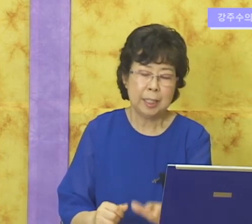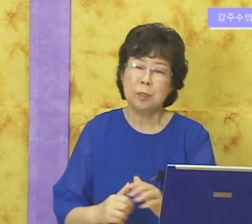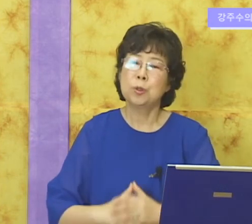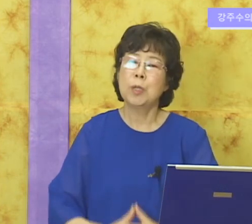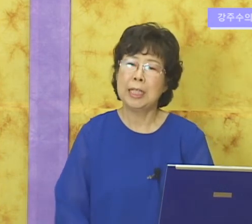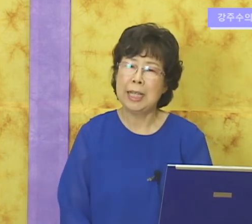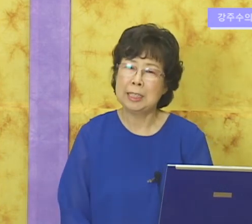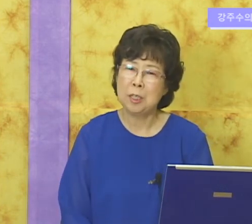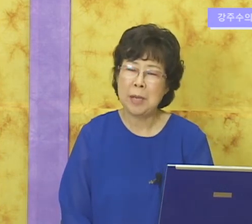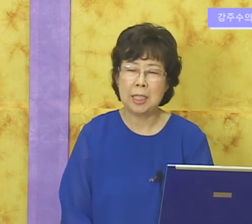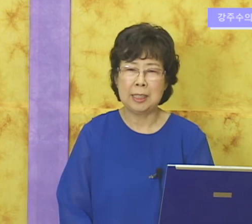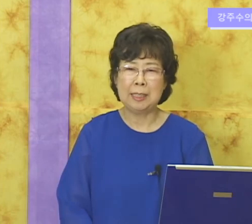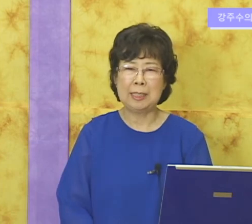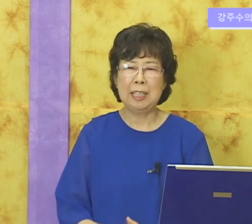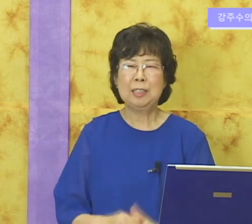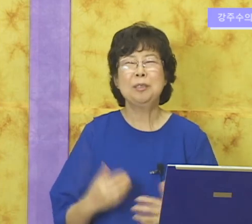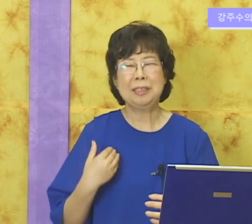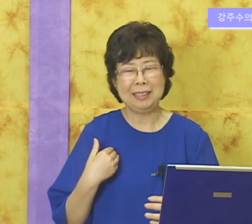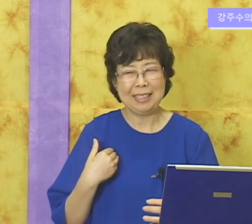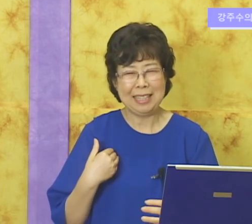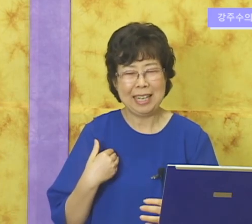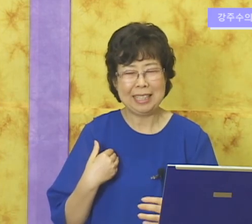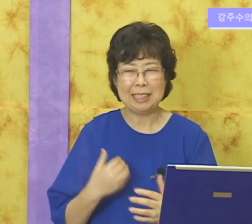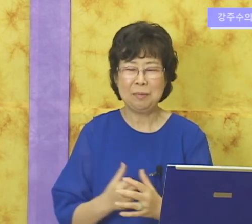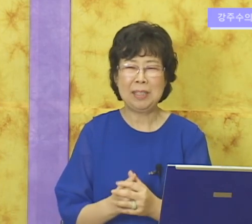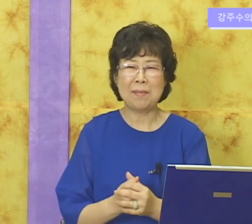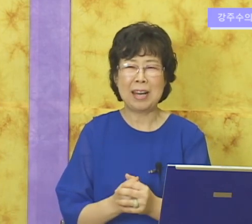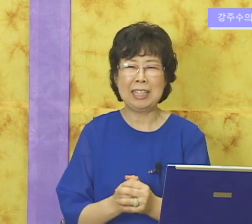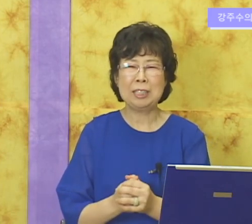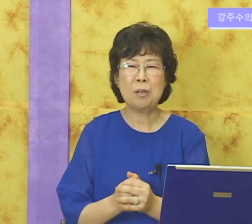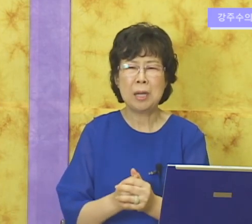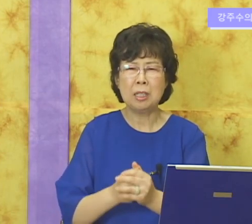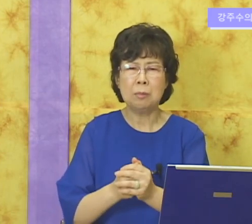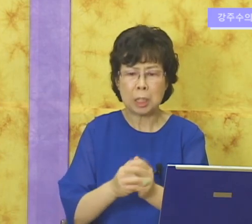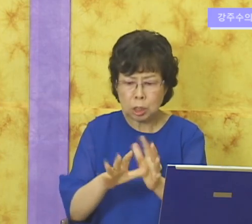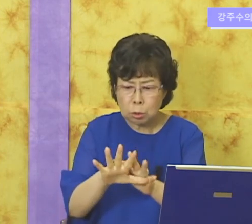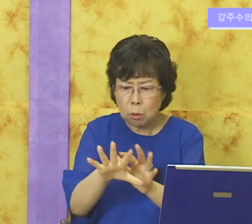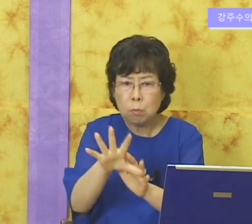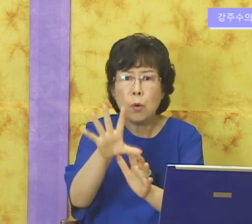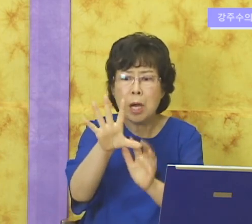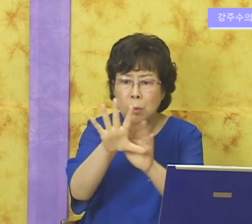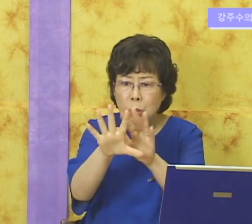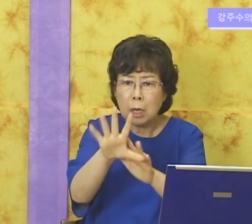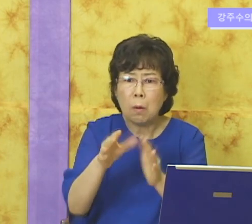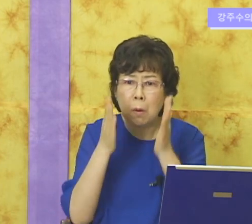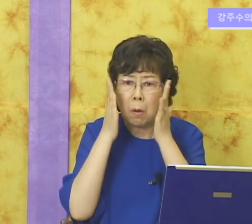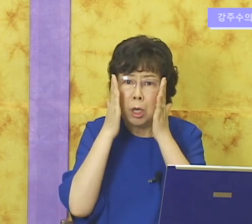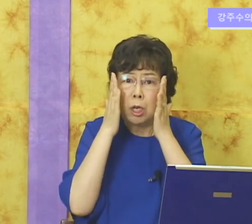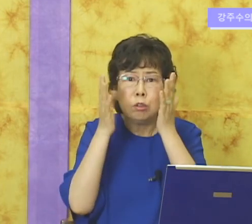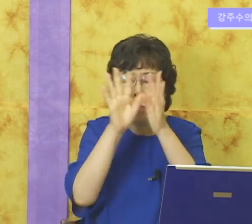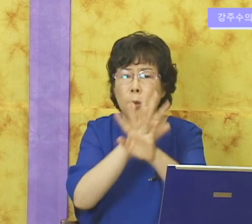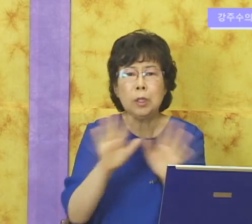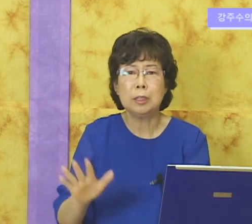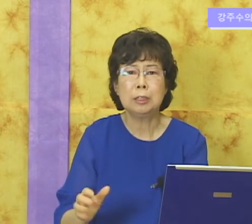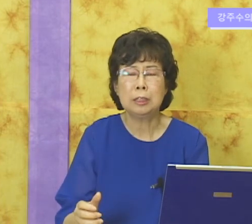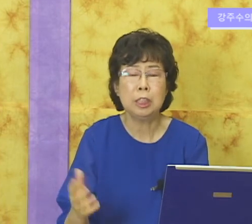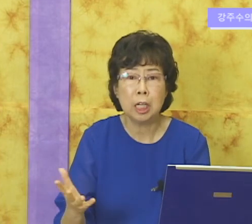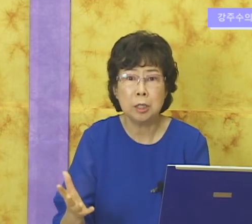그리고 수호할 때 처음에는 저도 옛날에 그랬습니다만 처음에는 뭐 손 모양 본다고 얼굴 볼 시간이